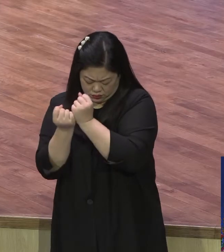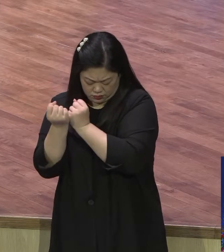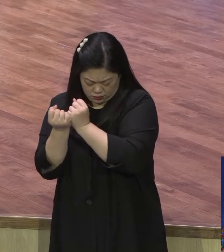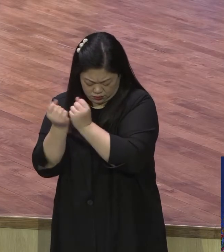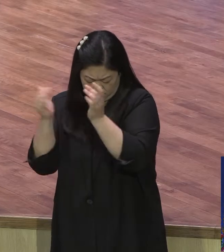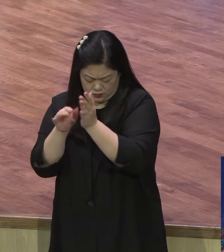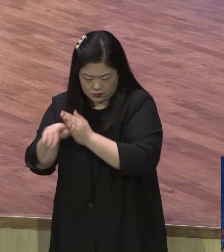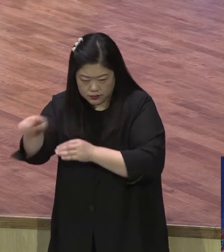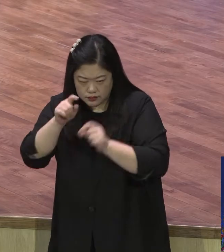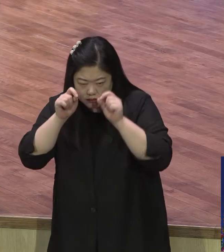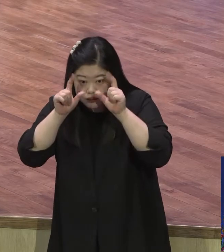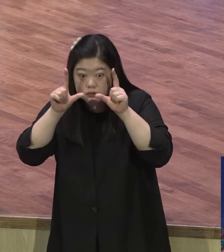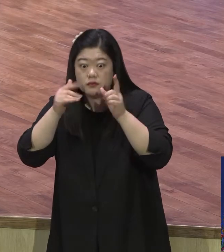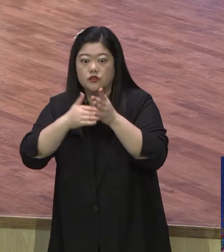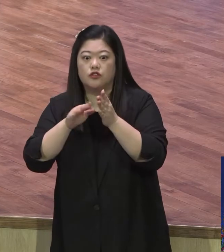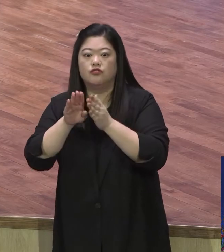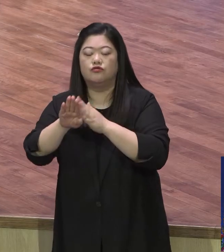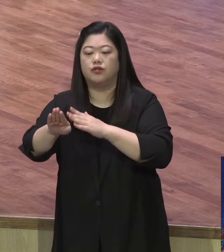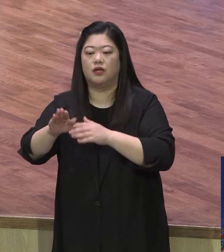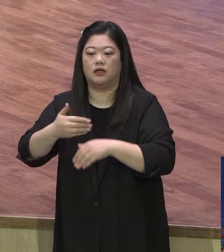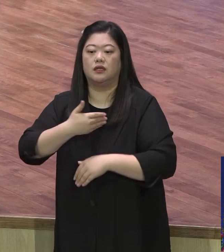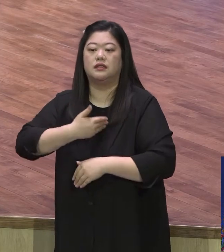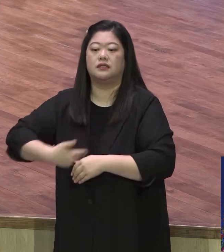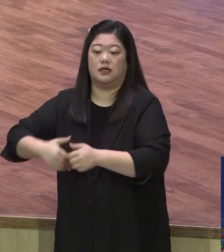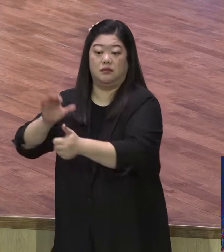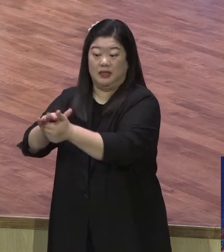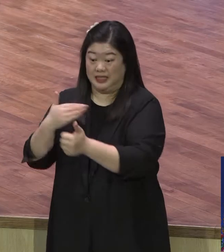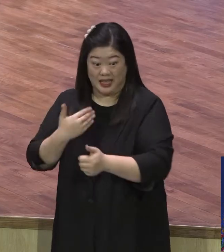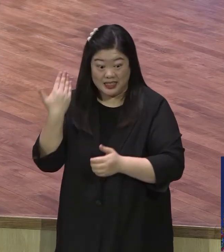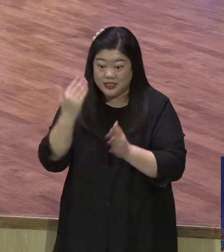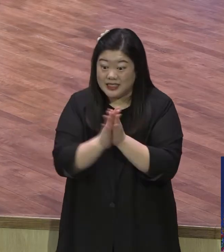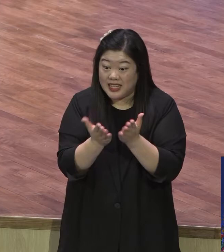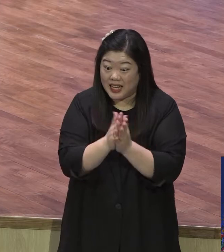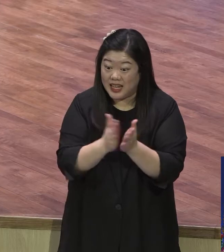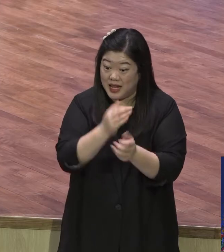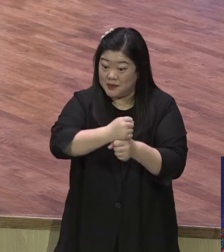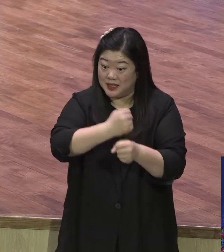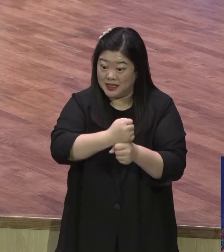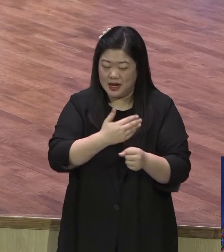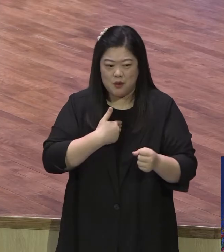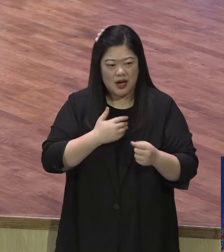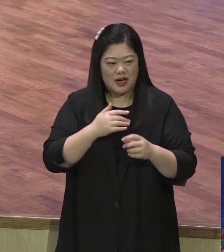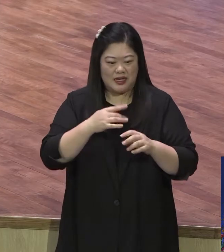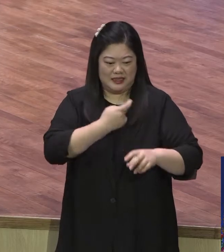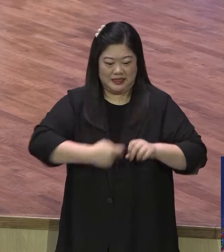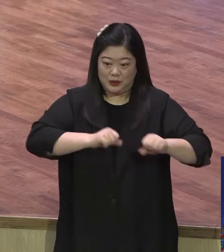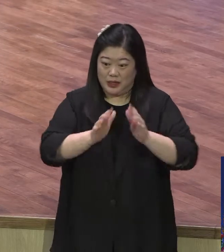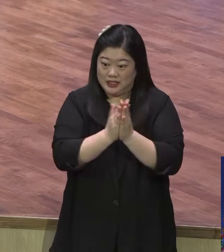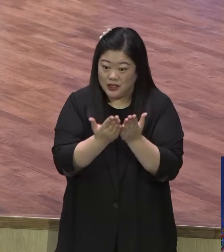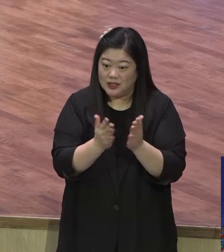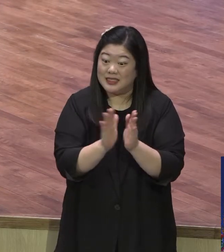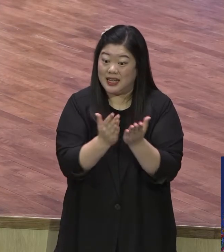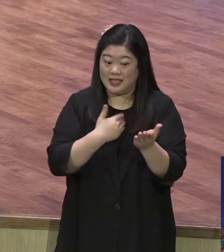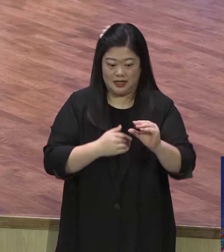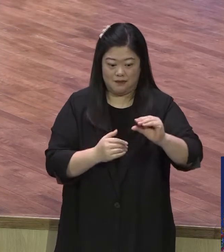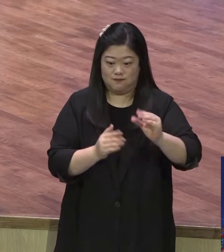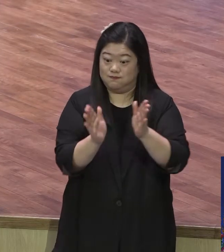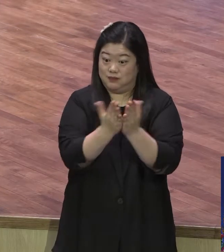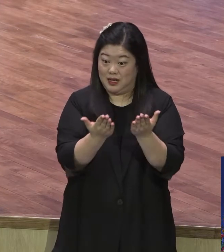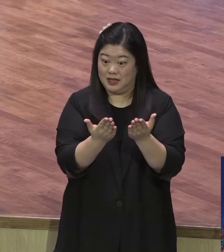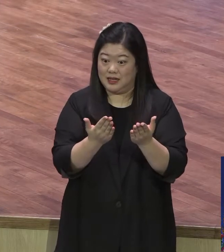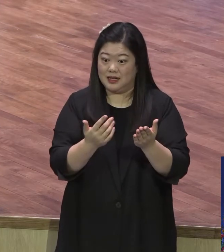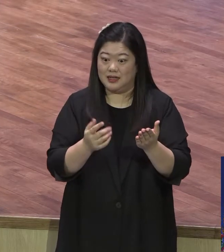그럼 정리해서 쫙 제가 사돈견 책 다 내놨잖아요 내 설교집이 싸게 있잖아요 정민 장로는 내가 한 설교집 전문